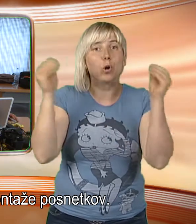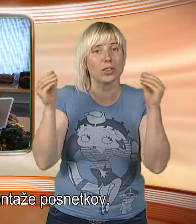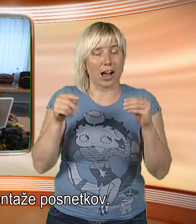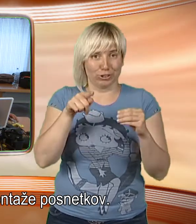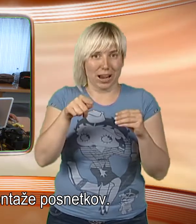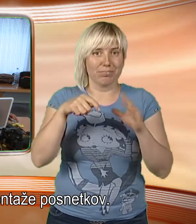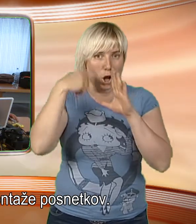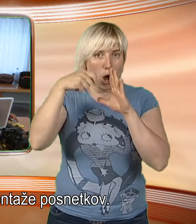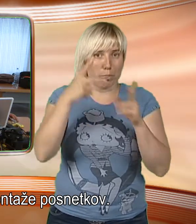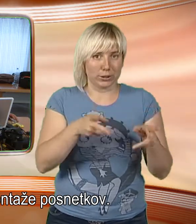montaže posnetkov.